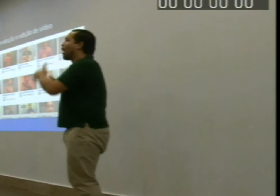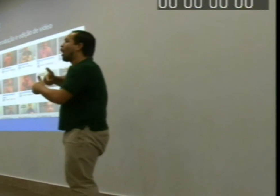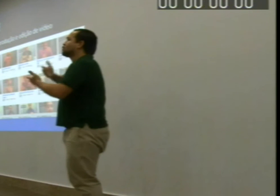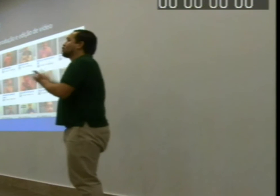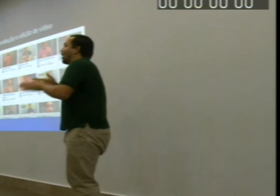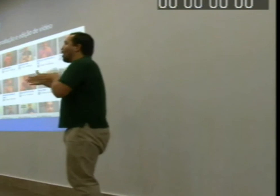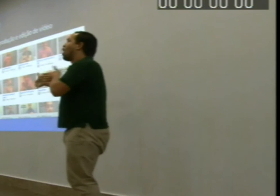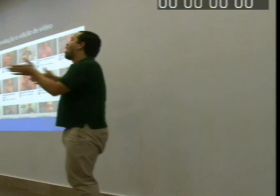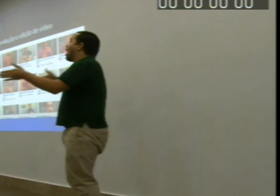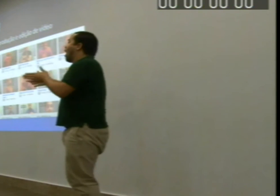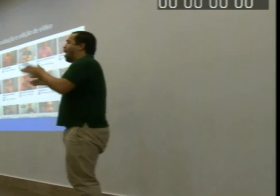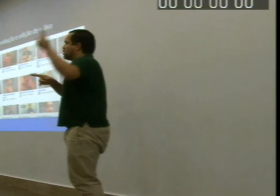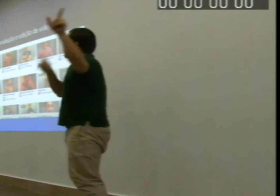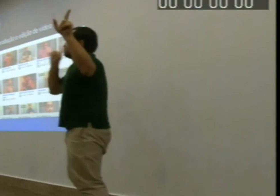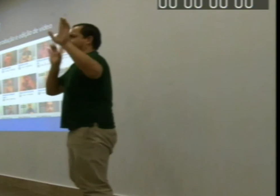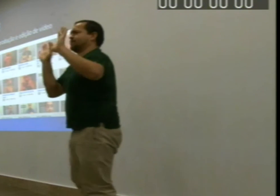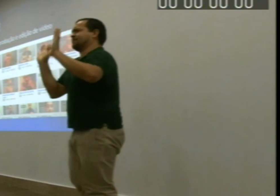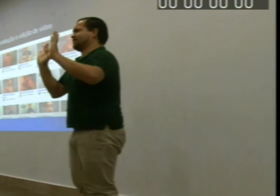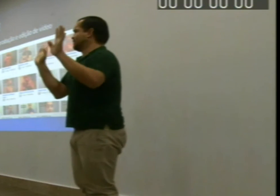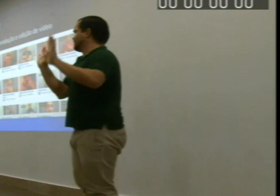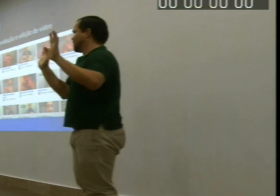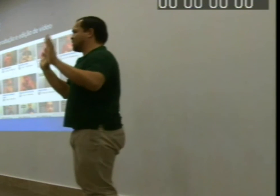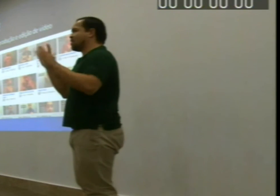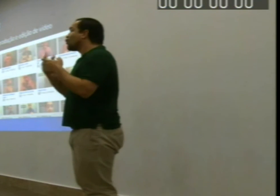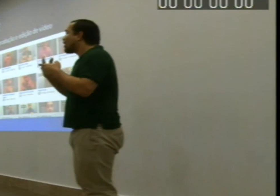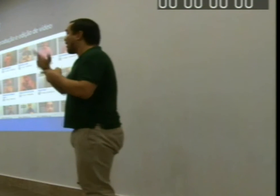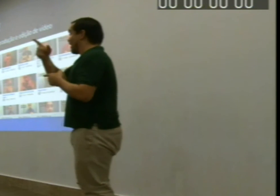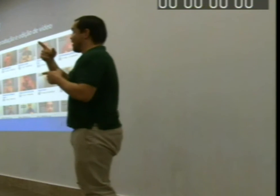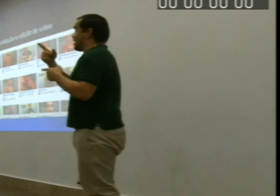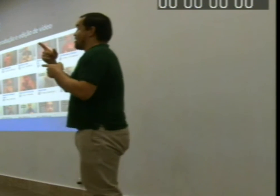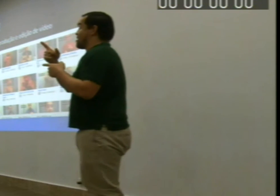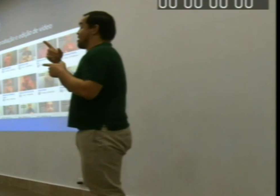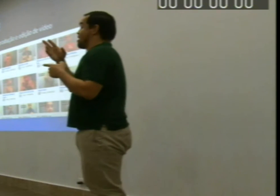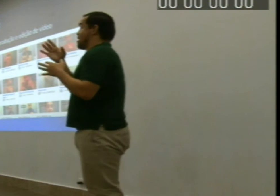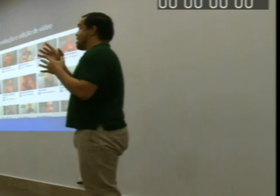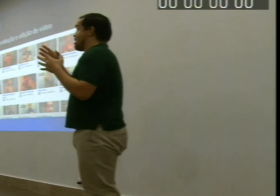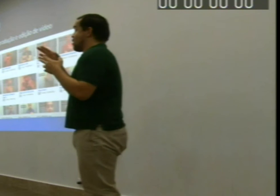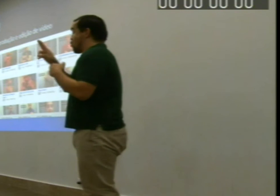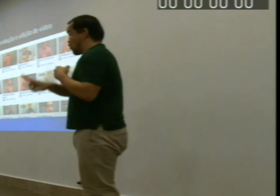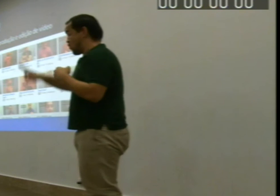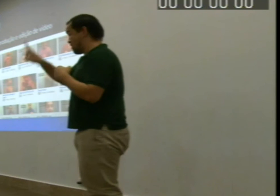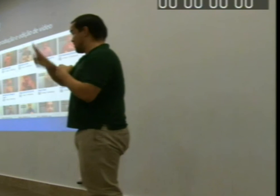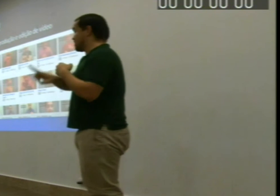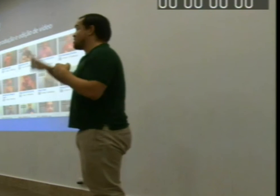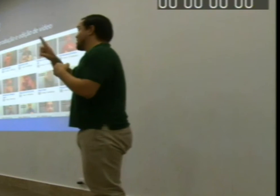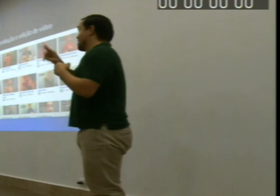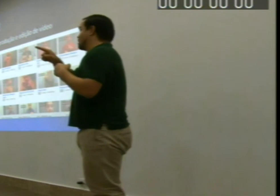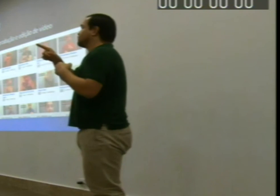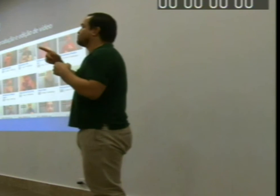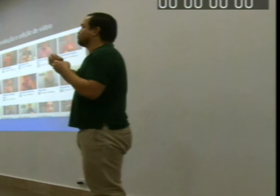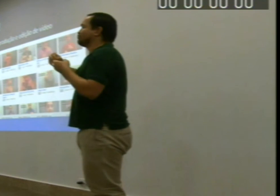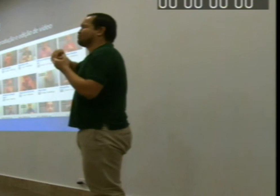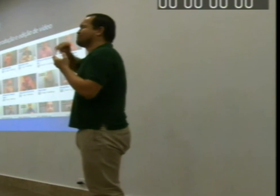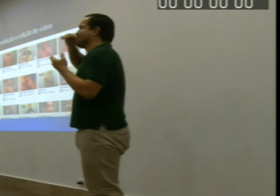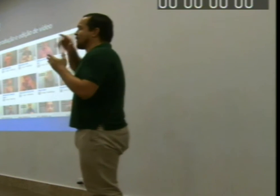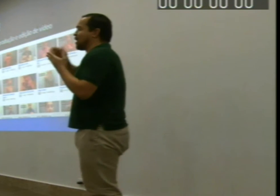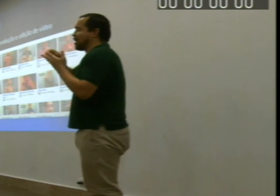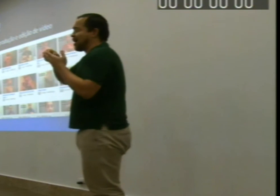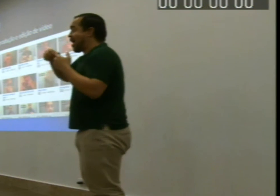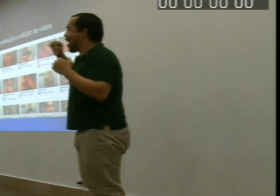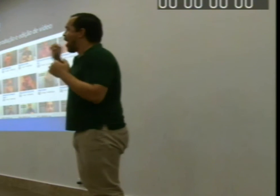trabalham estudam trabalham estudam tem diversas coisas lá não porque lá eh na